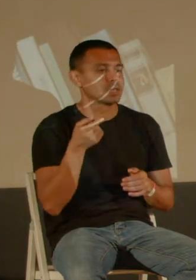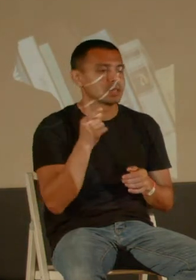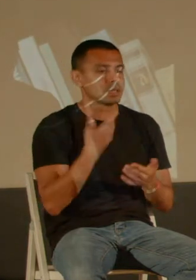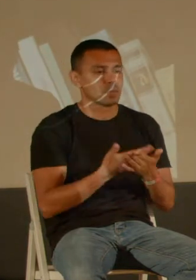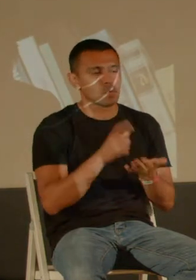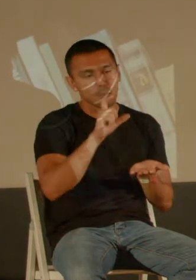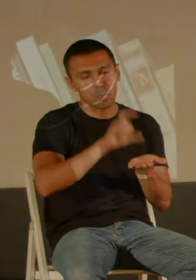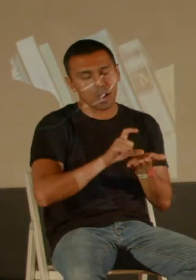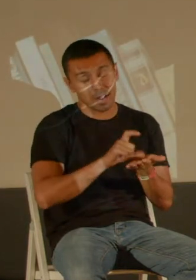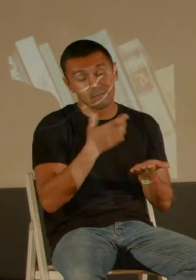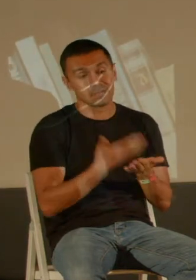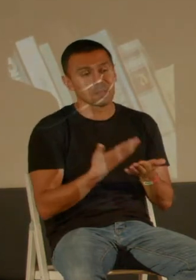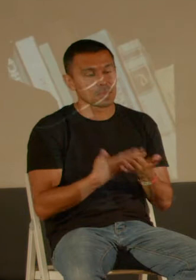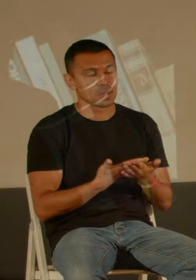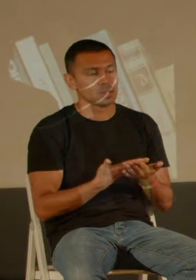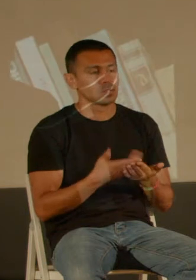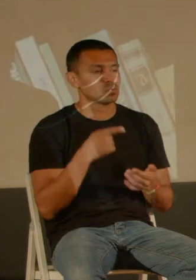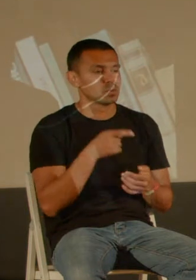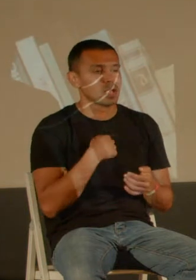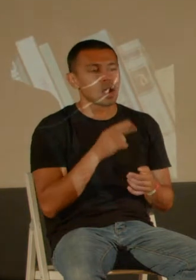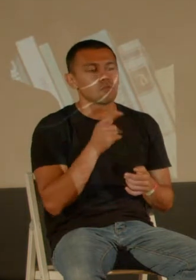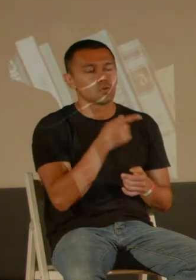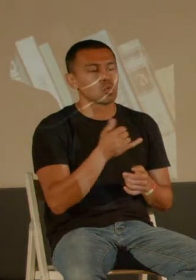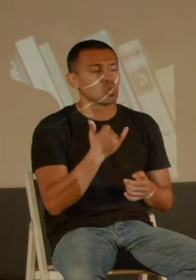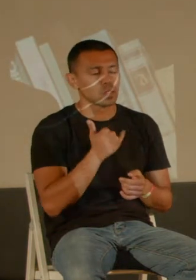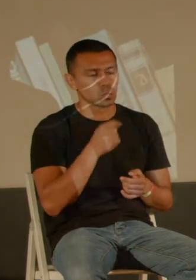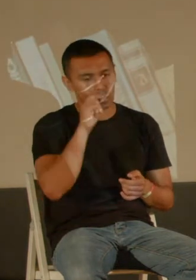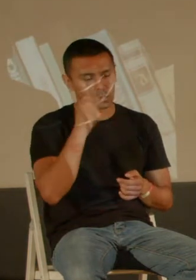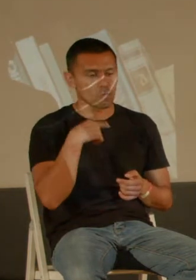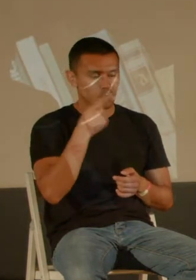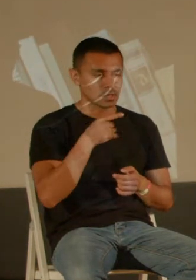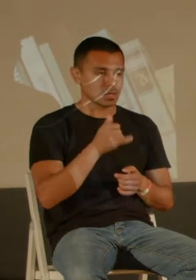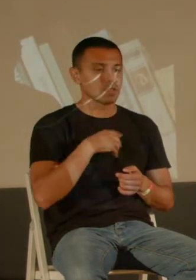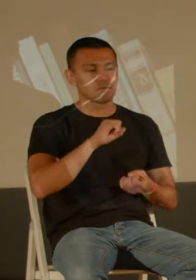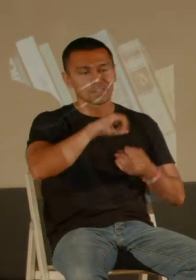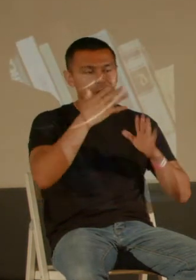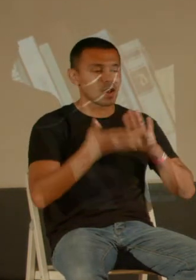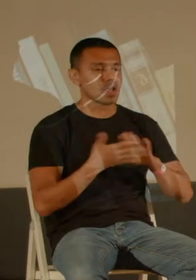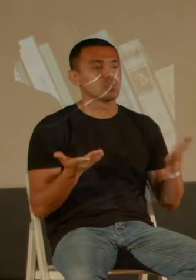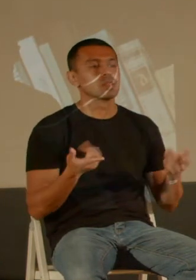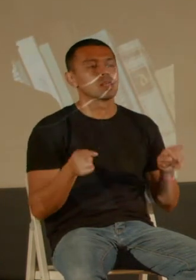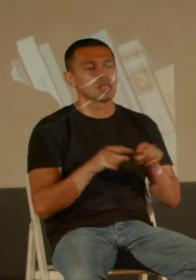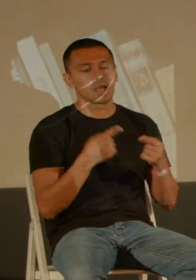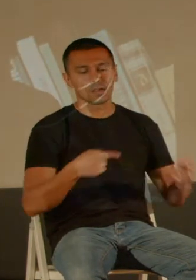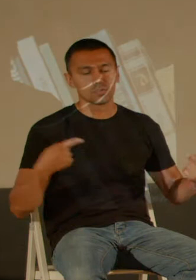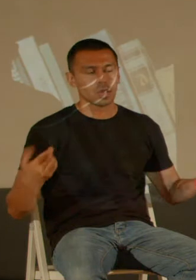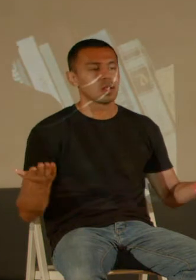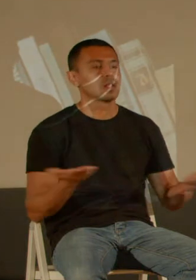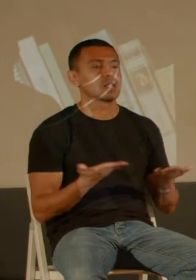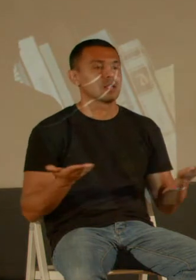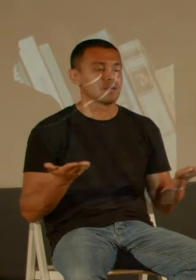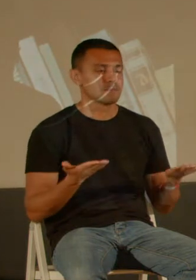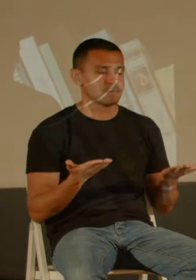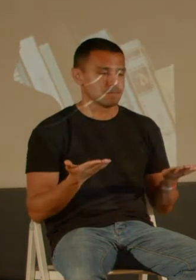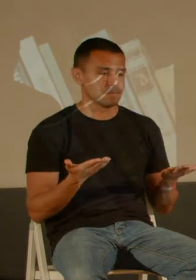типів бокалів, наприклад. Ну, тобто, як вони в нас, як вони українською говоряться, чи взагалі, чи якихось таких речей,